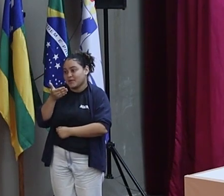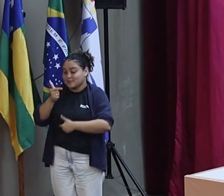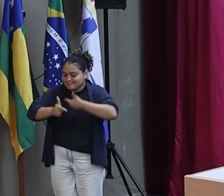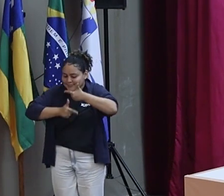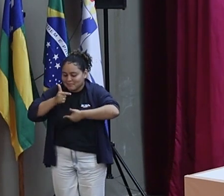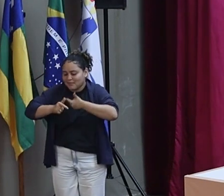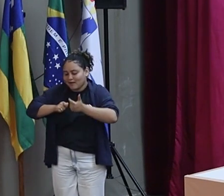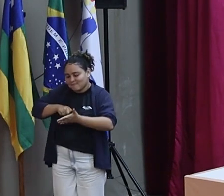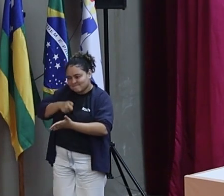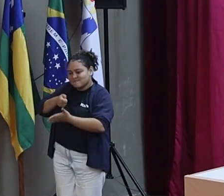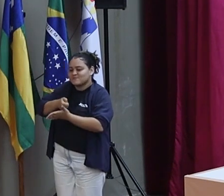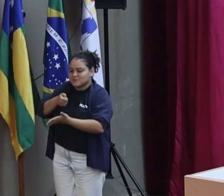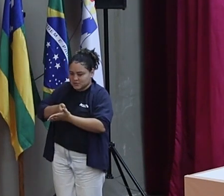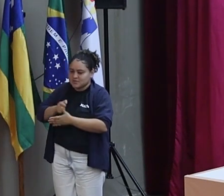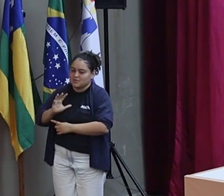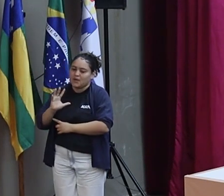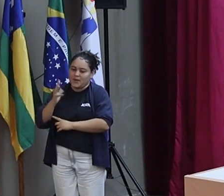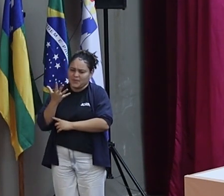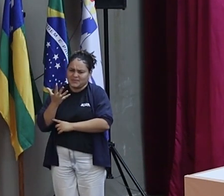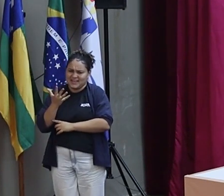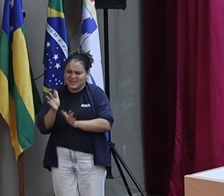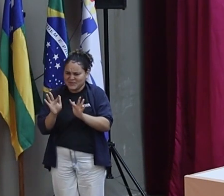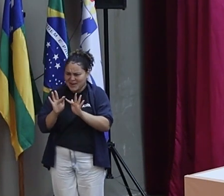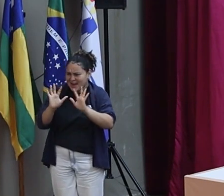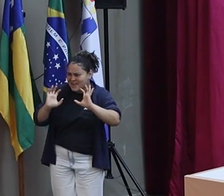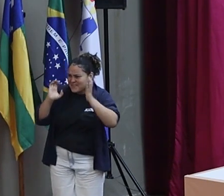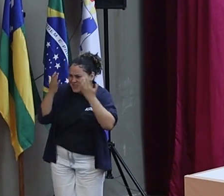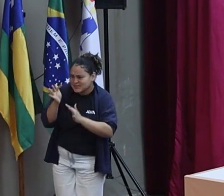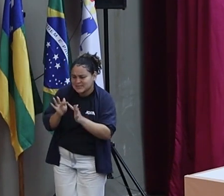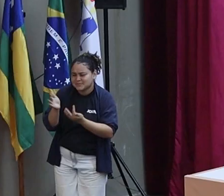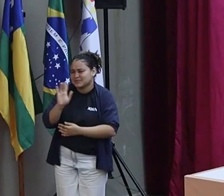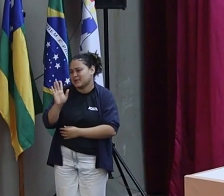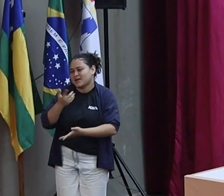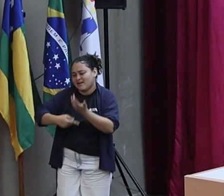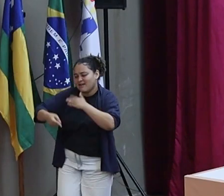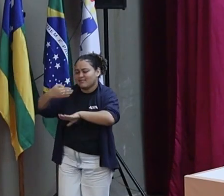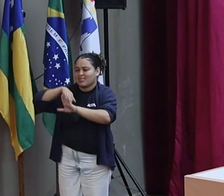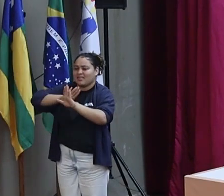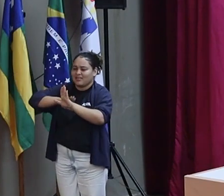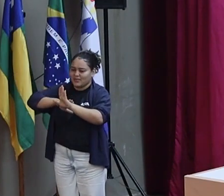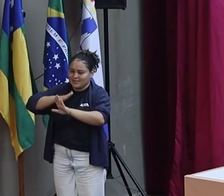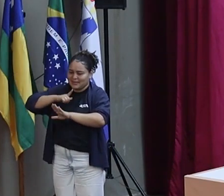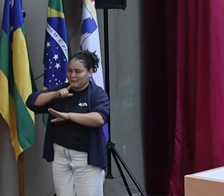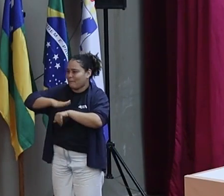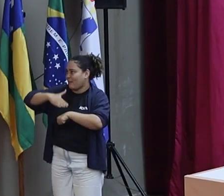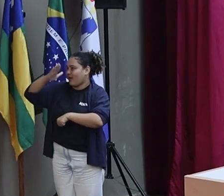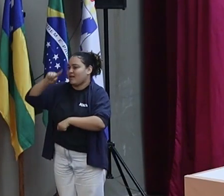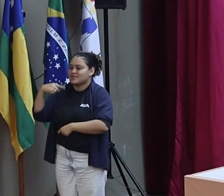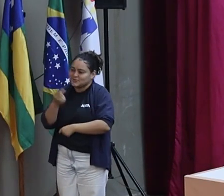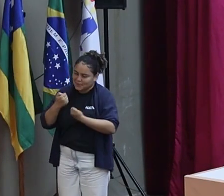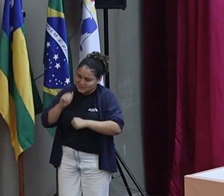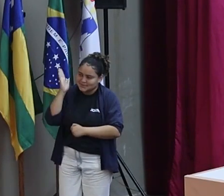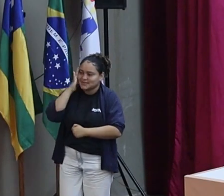intenso acontece para além dos eventos que nós nos encontramos. E, nesse sentido, é fundamental entendermos